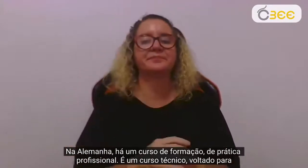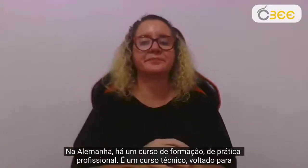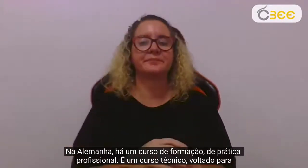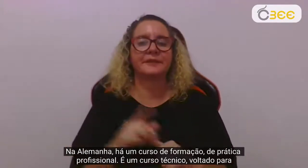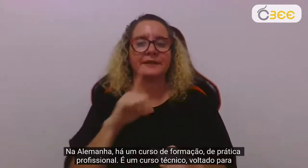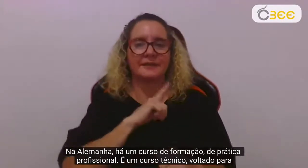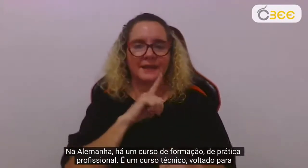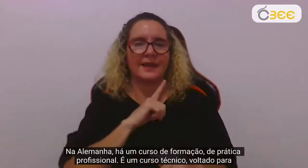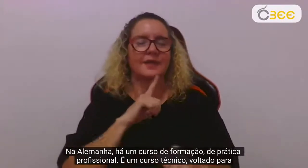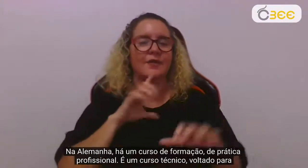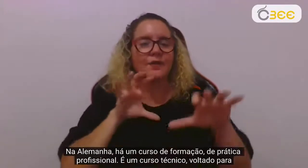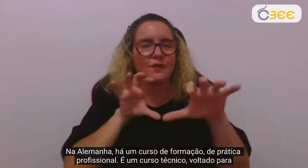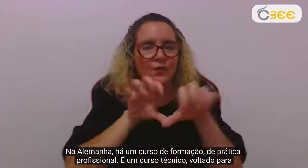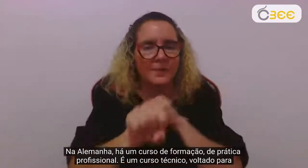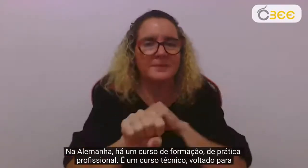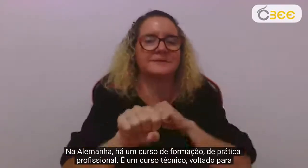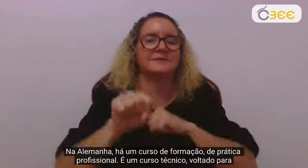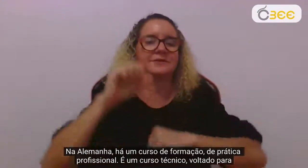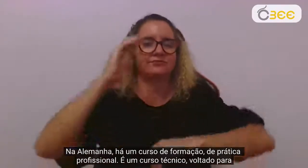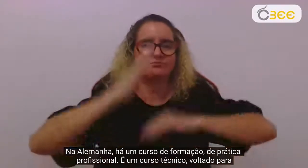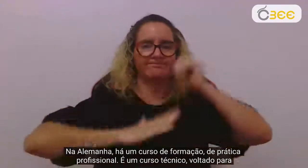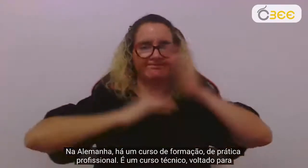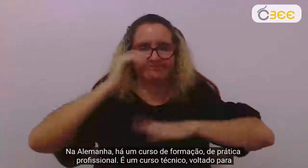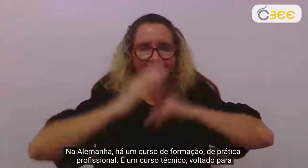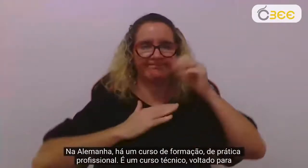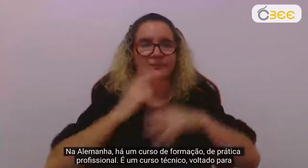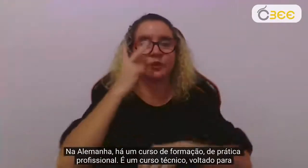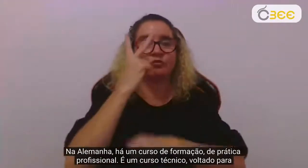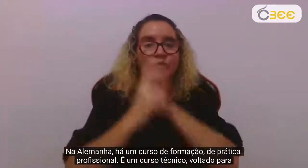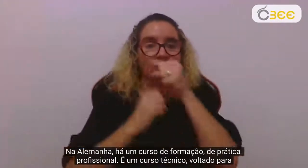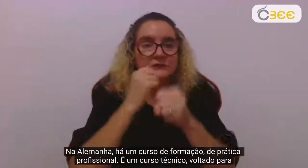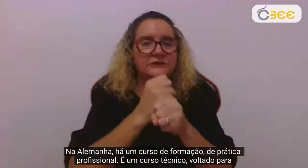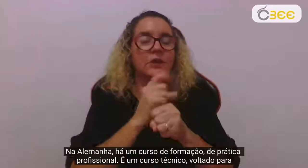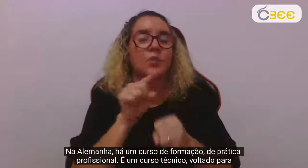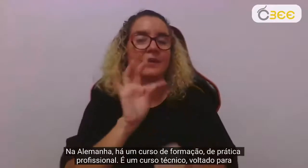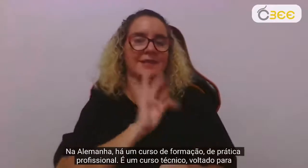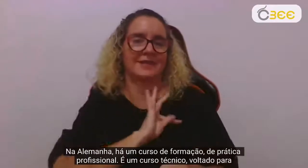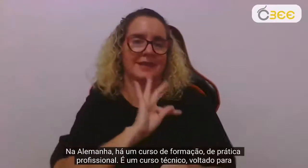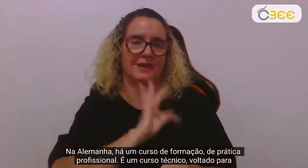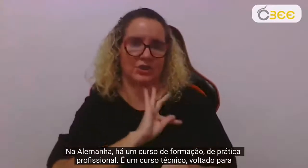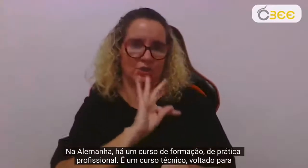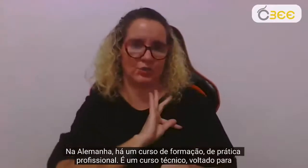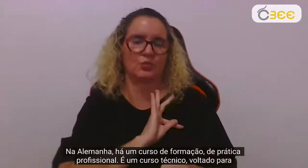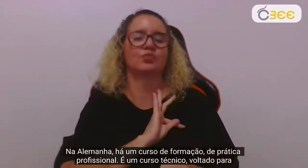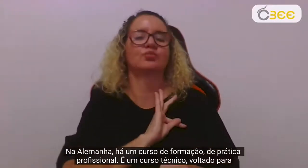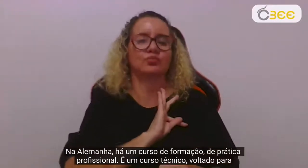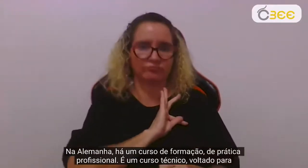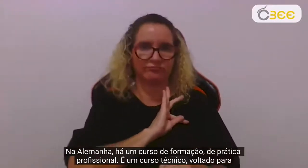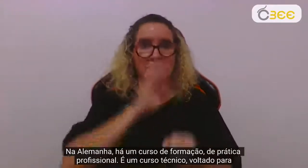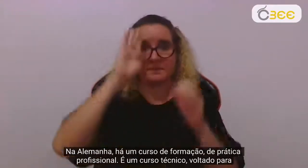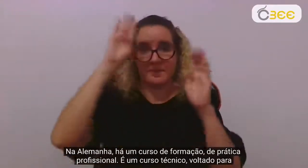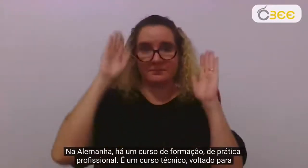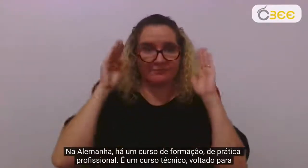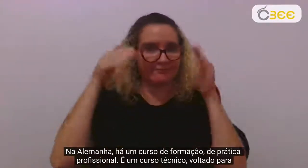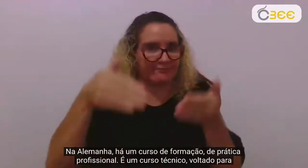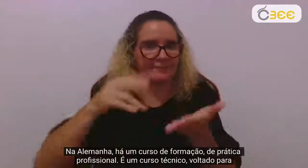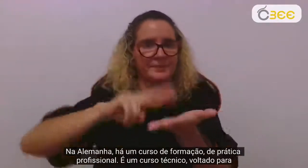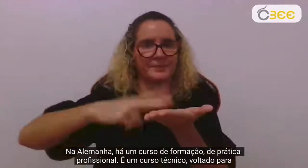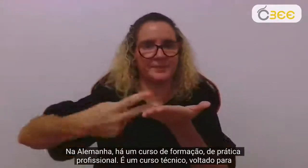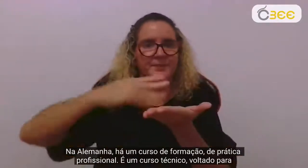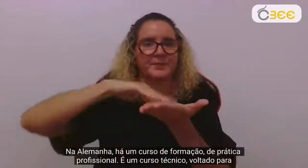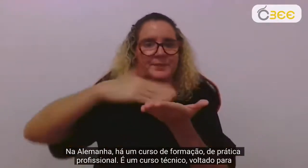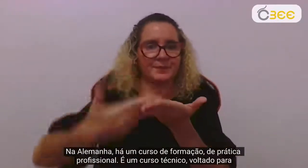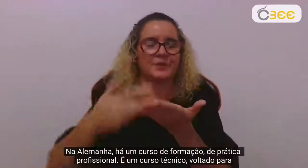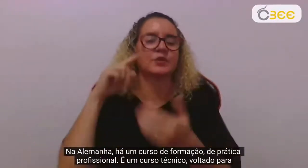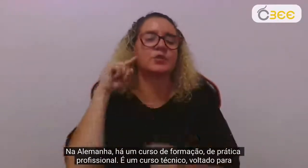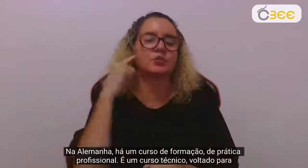Na Alemanha, há um curso de formação de prática profissional, é um